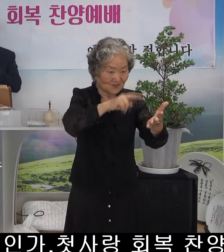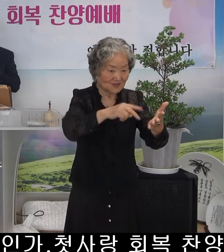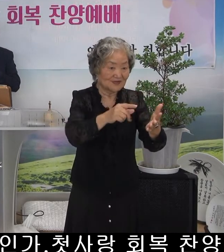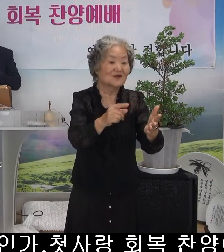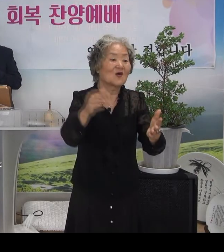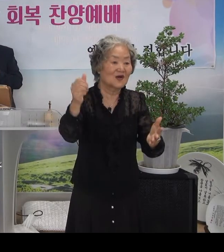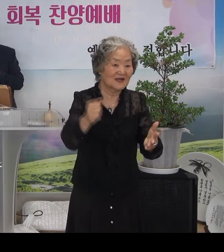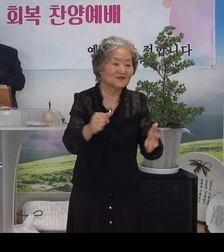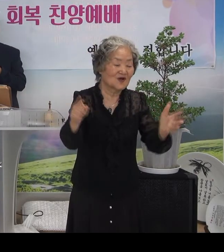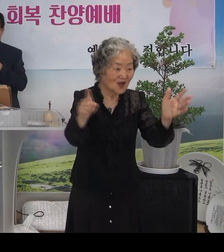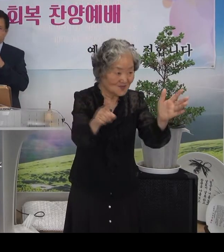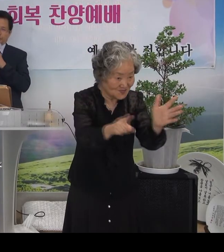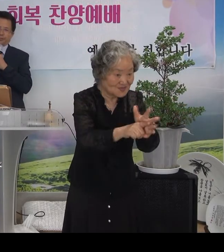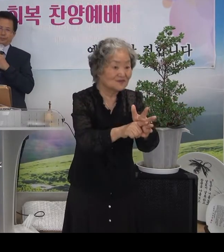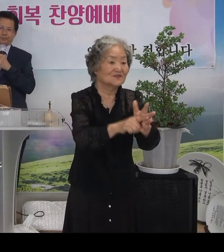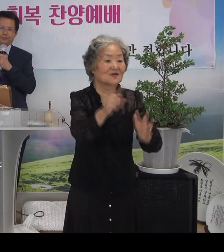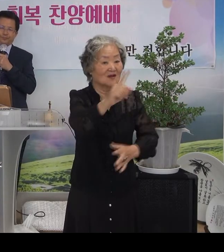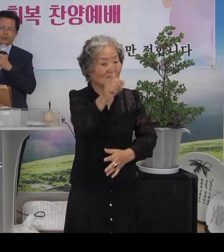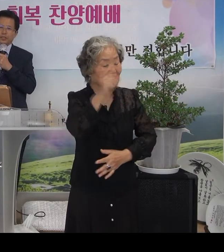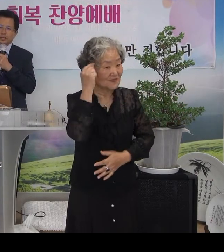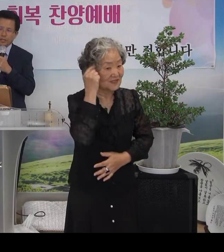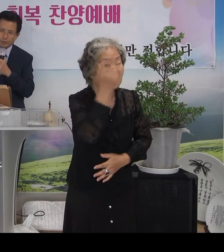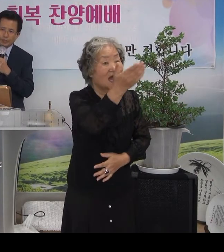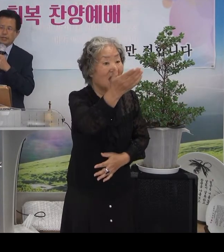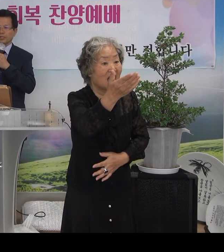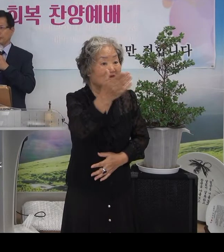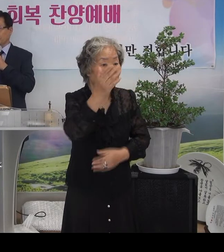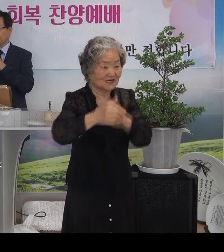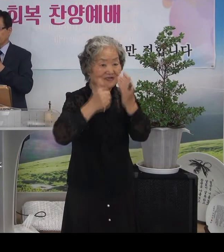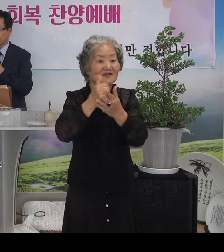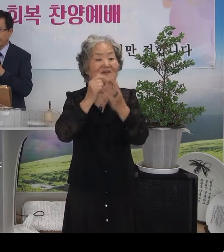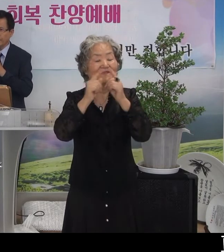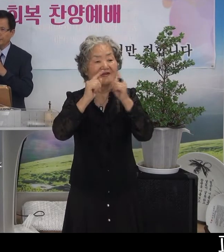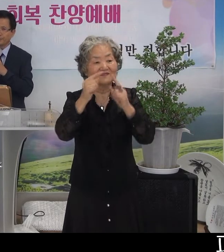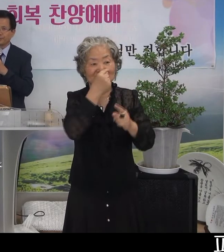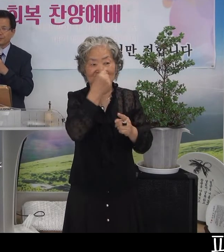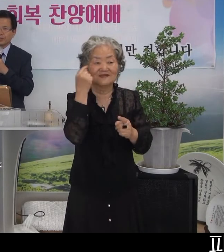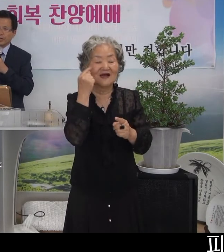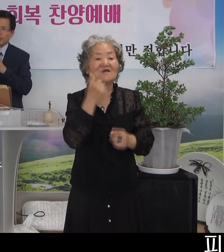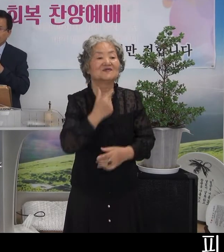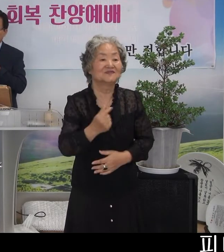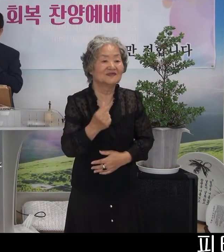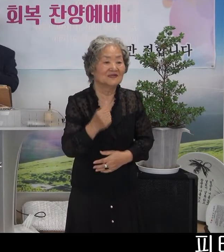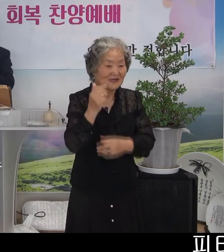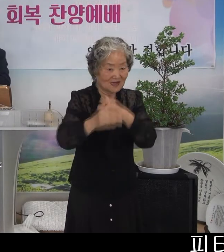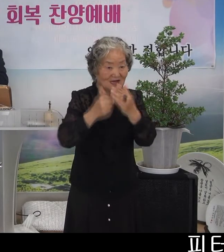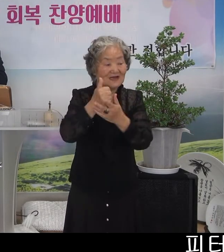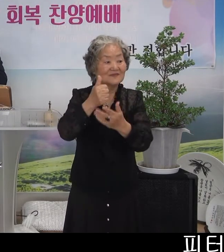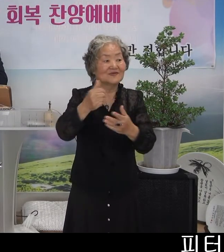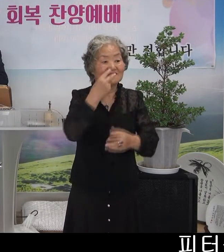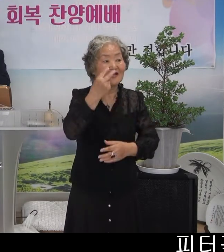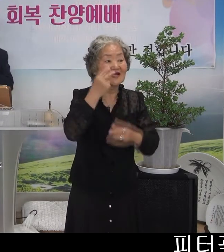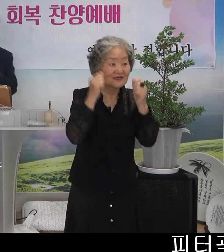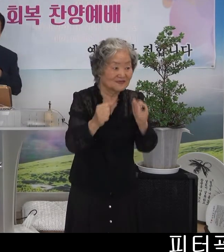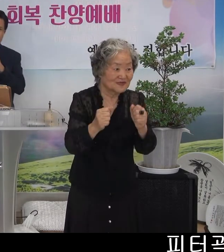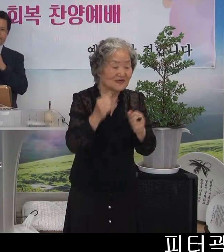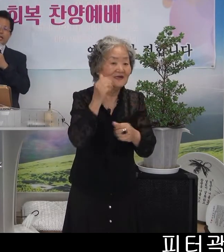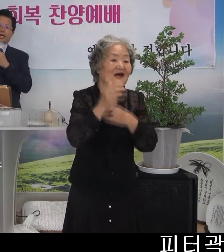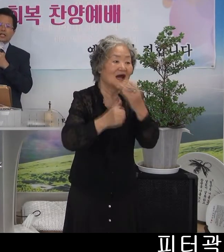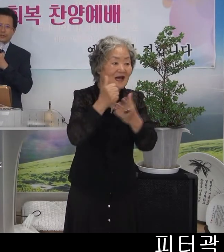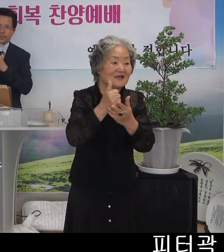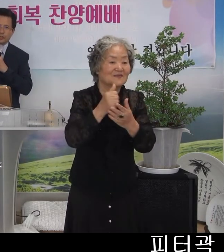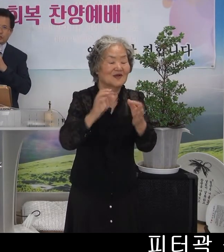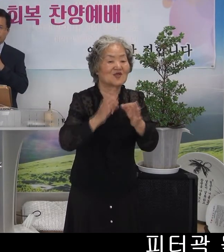라는 제목의 하나님의 말씀을 받겠어요. 하나님은 살아계신 줄로 믿습니다. 하나님은 어제나 오늘나 영원토록